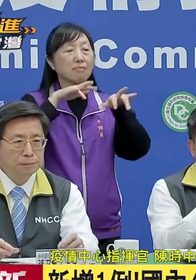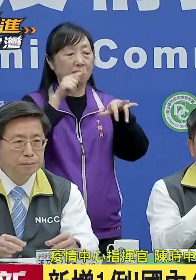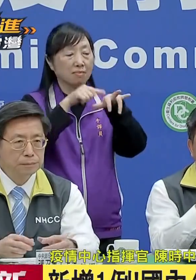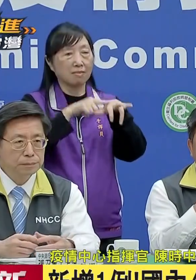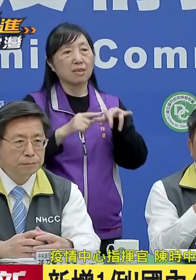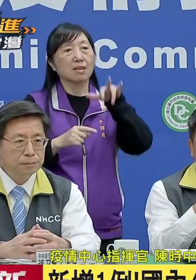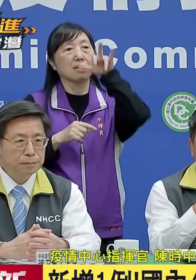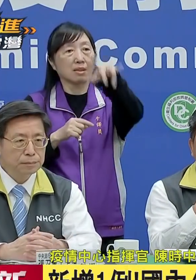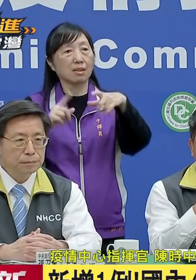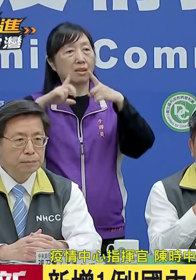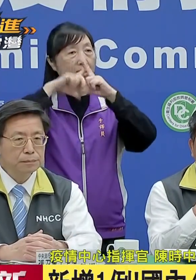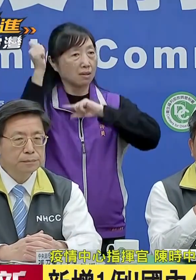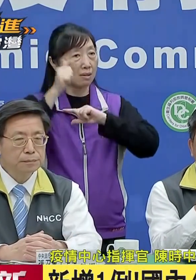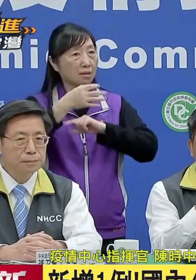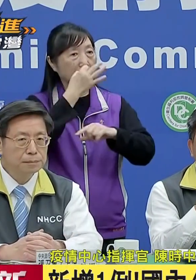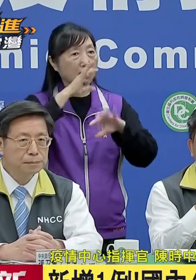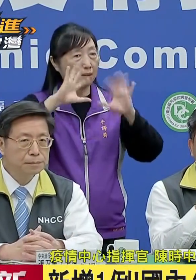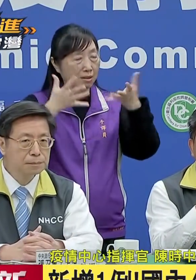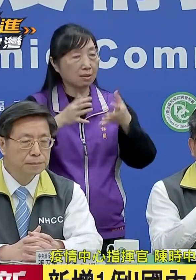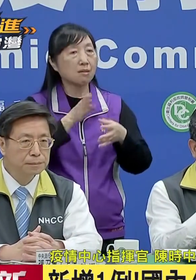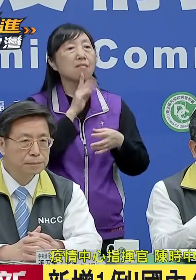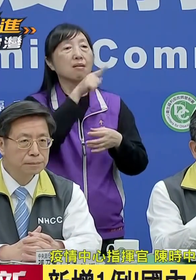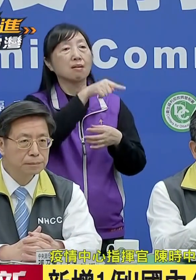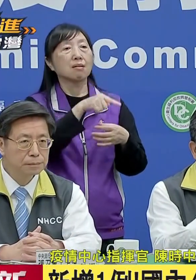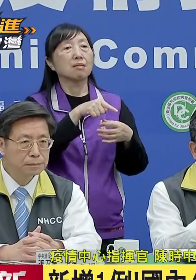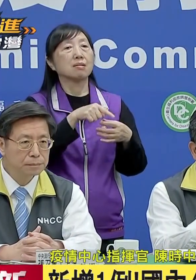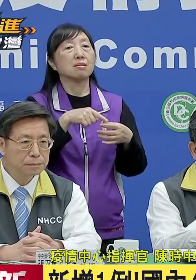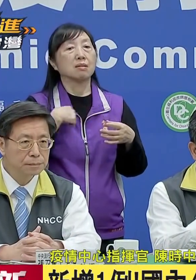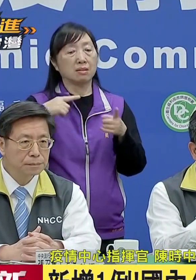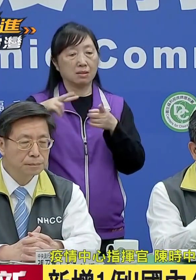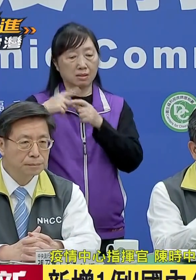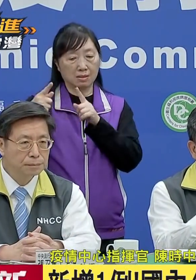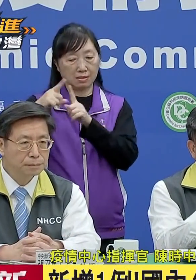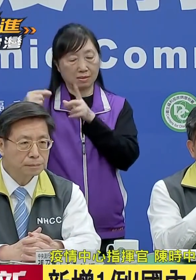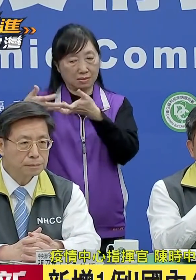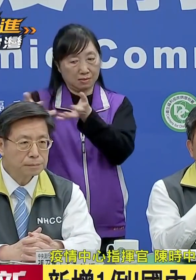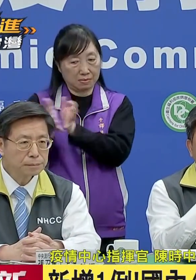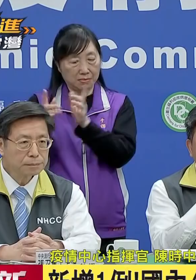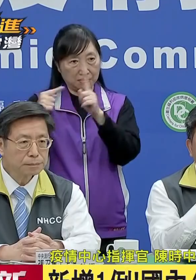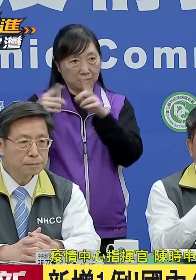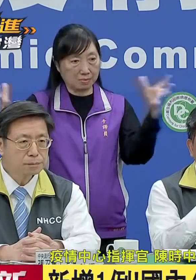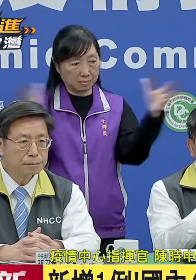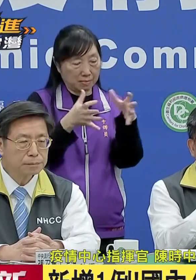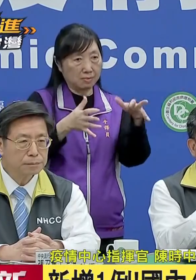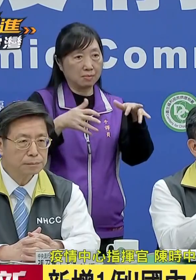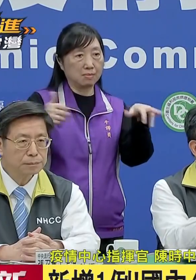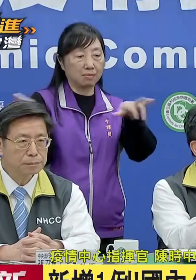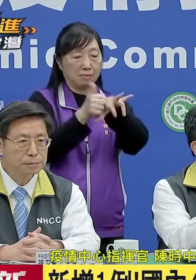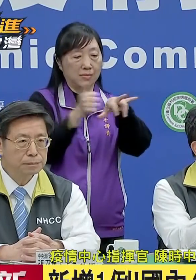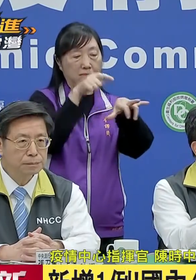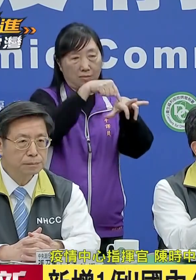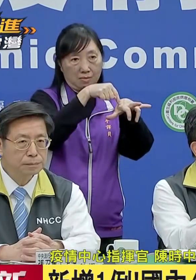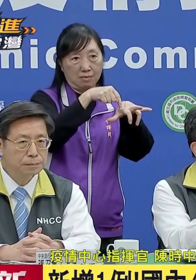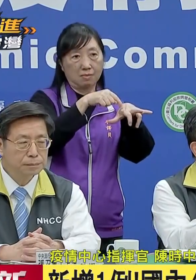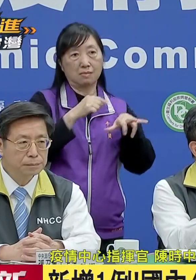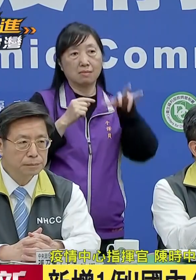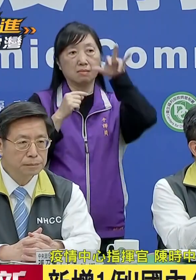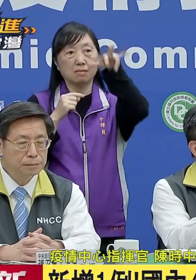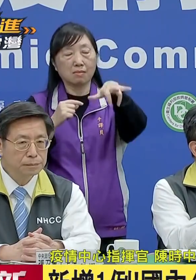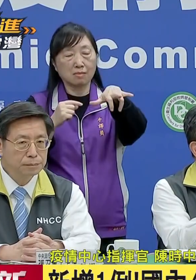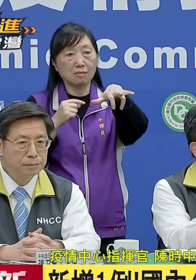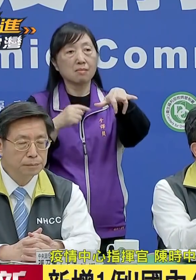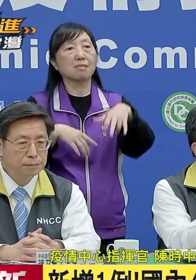列，那所以他们就同机，好，跟这个我们旅行团人士同机，那就是以色列的回到以色列之